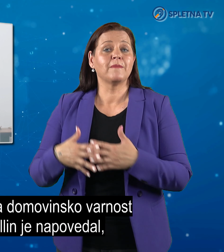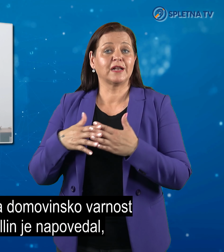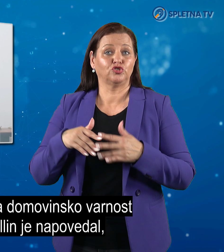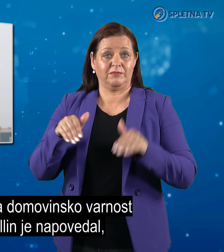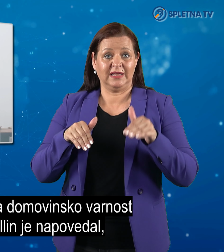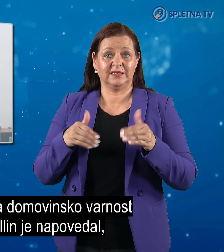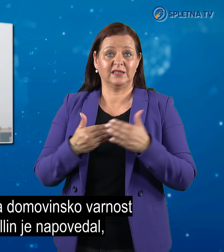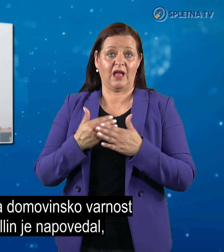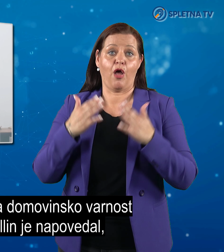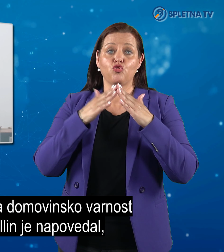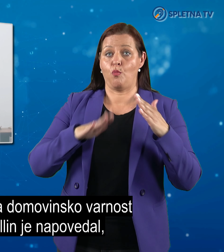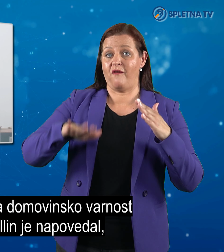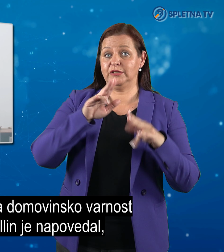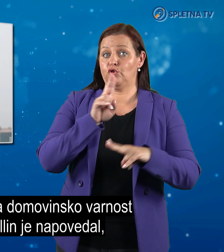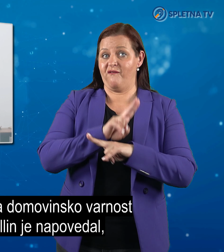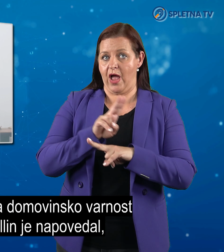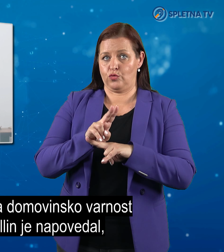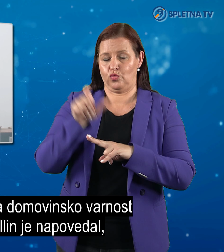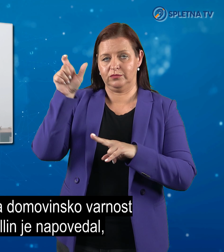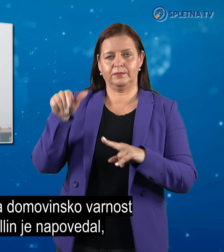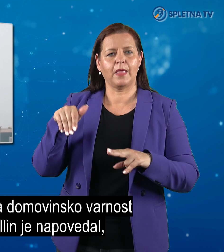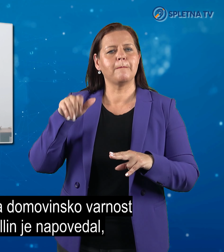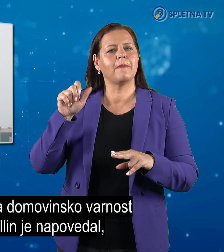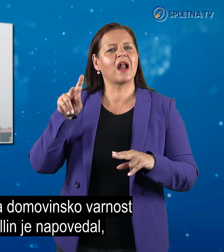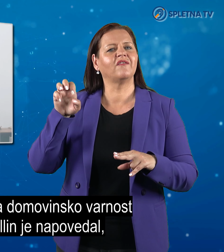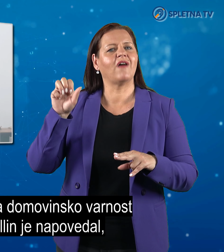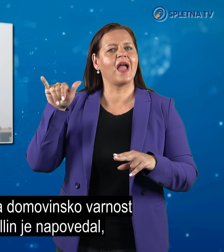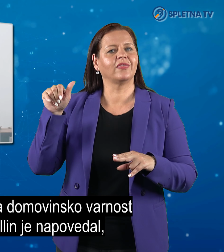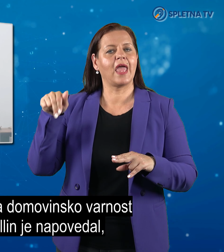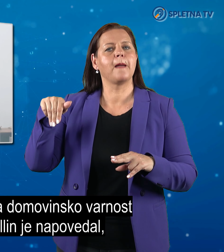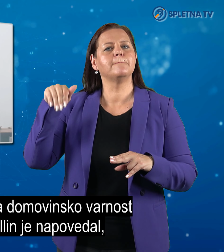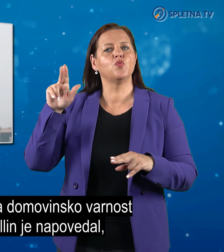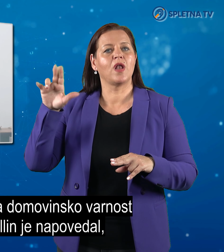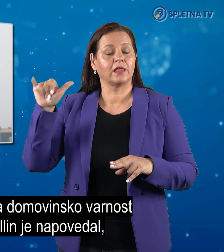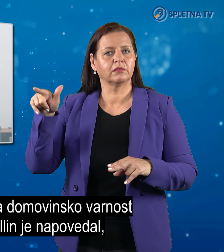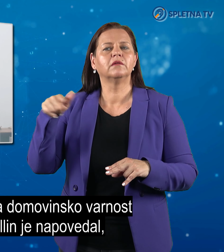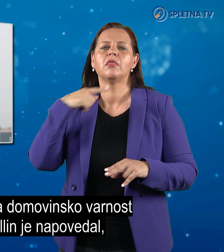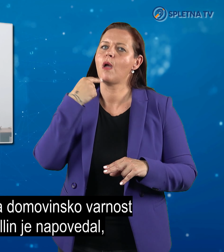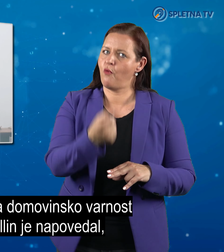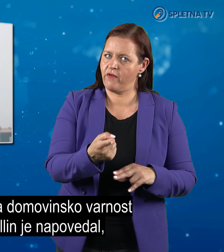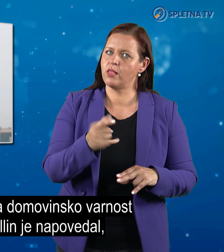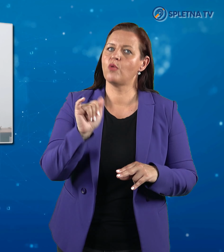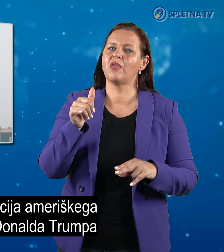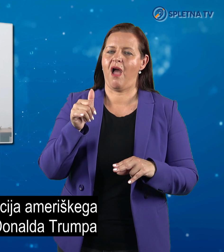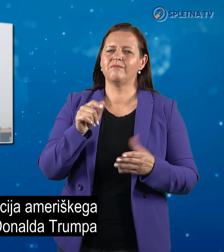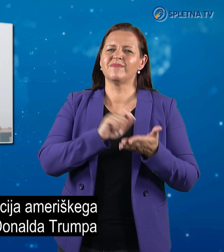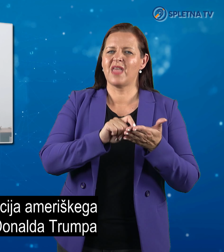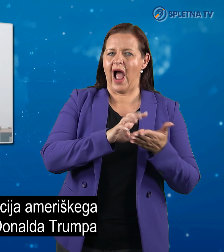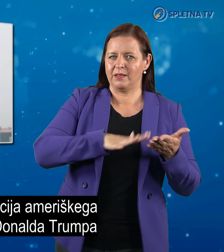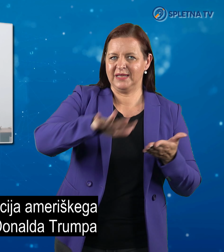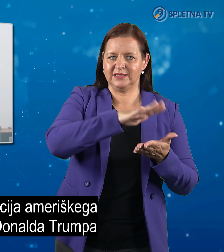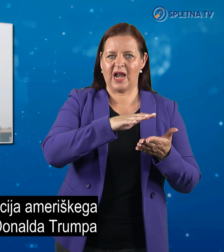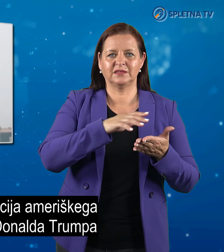Ameriški minister za domovinsko varnost Mark Wayne Mullin je napovedal, da administracija ameriškega predsednika